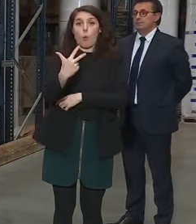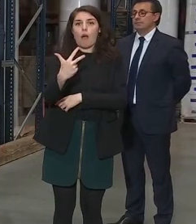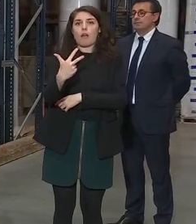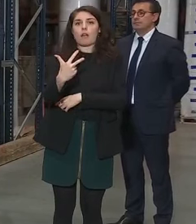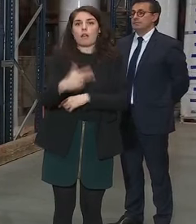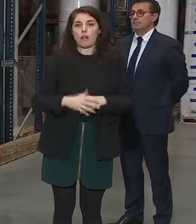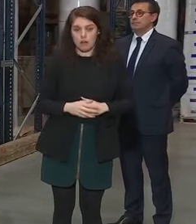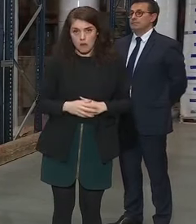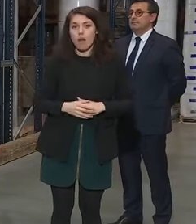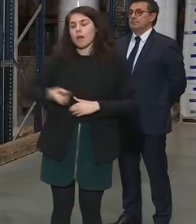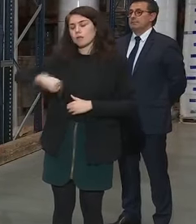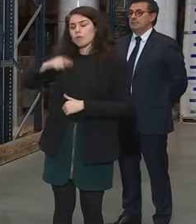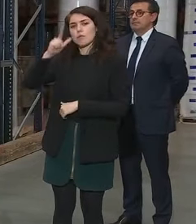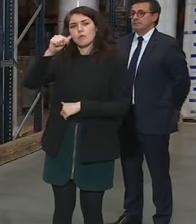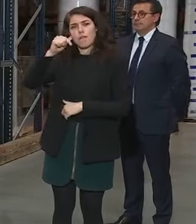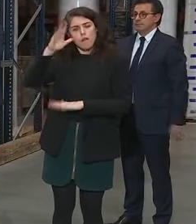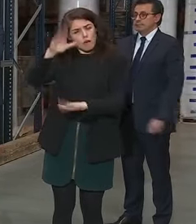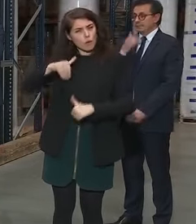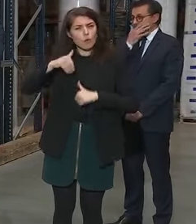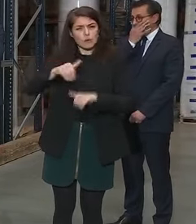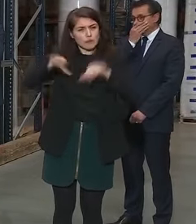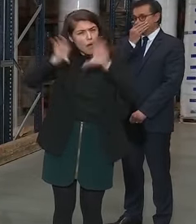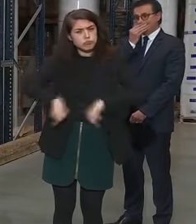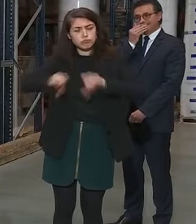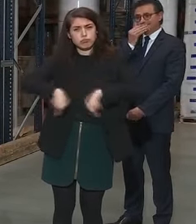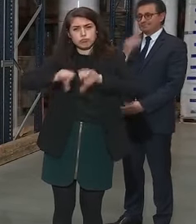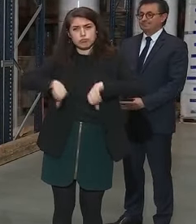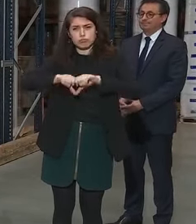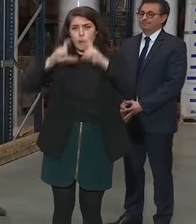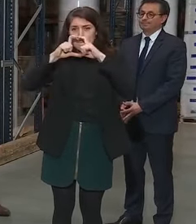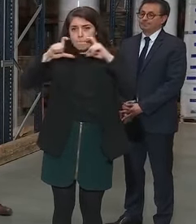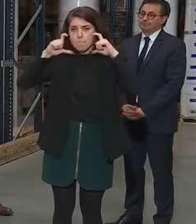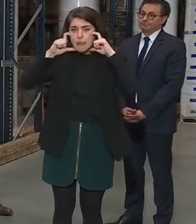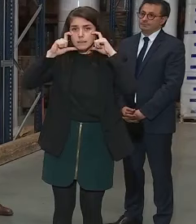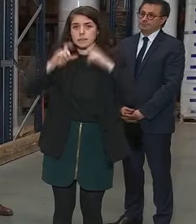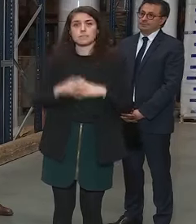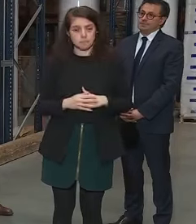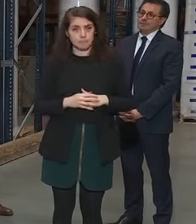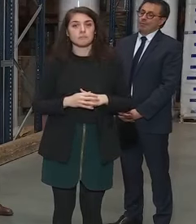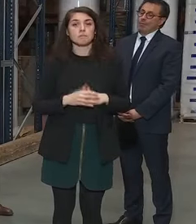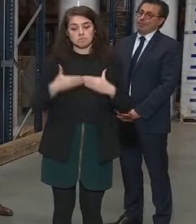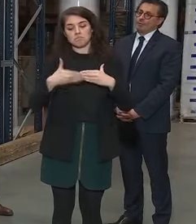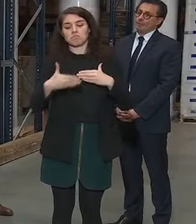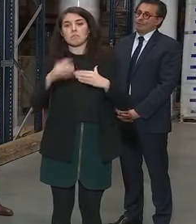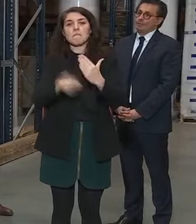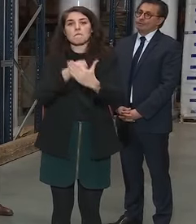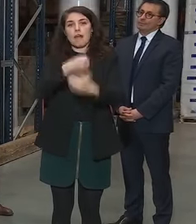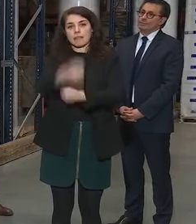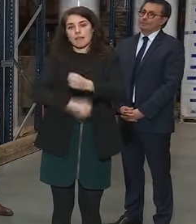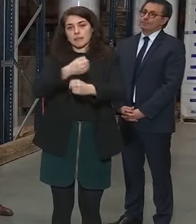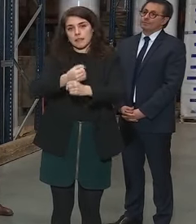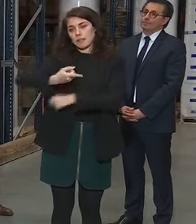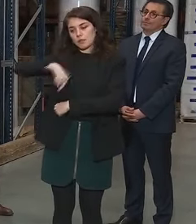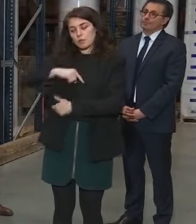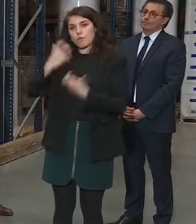effort pour continuer la multiplication de nos capacités de production et je veux que d'ici la fin de l'année, nous